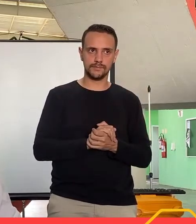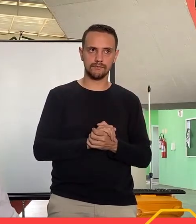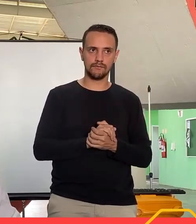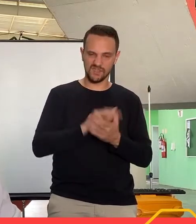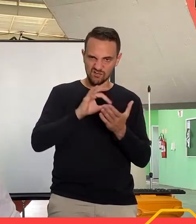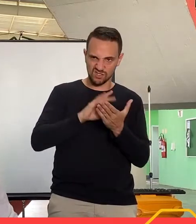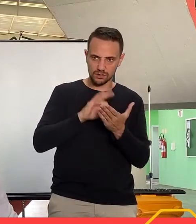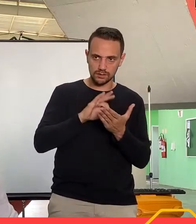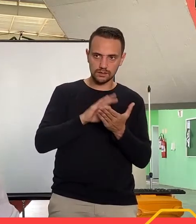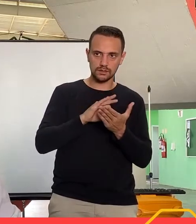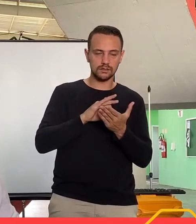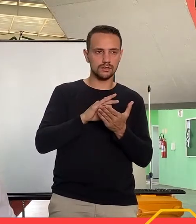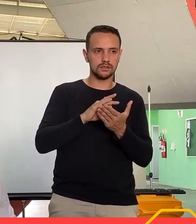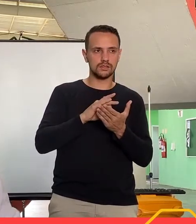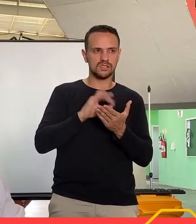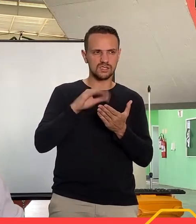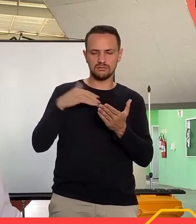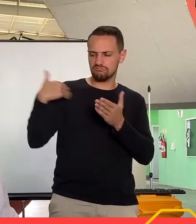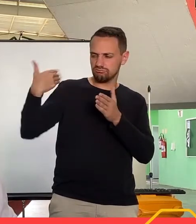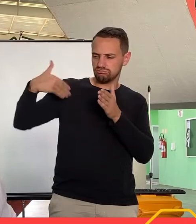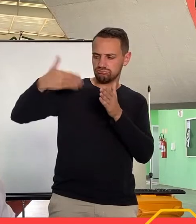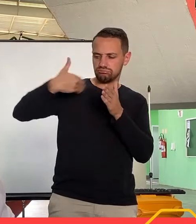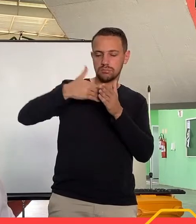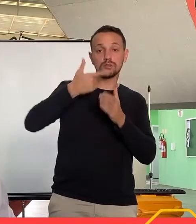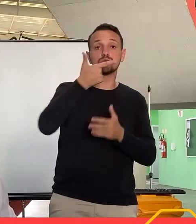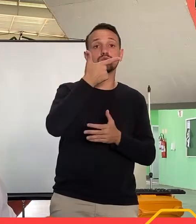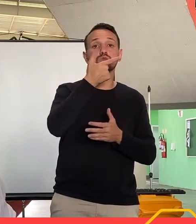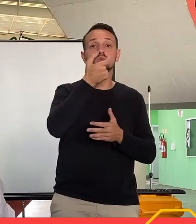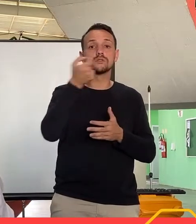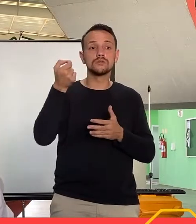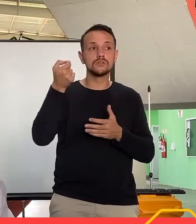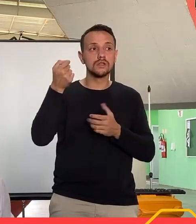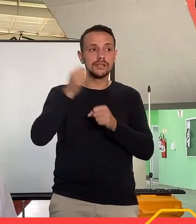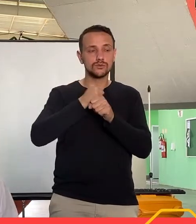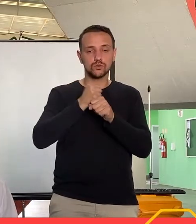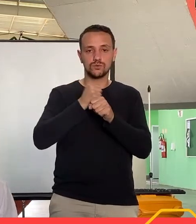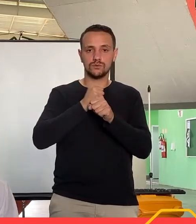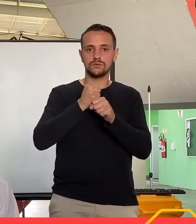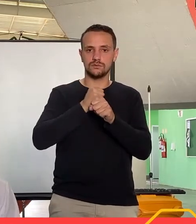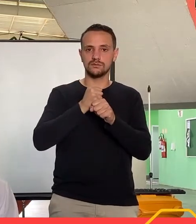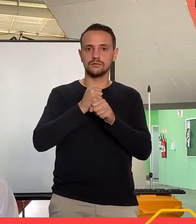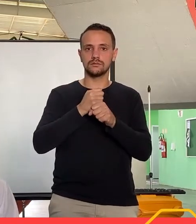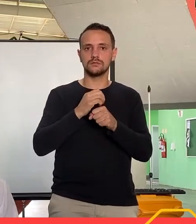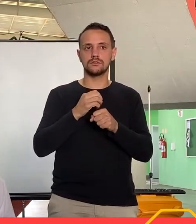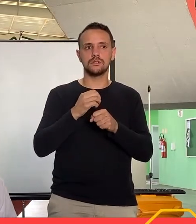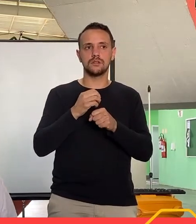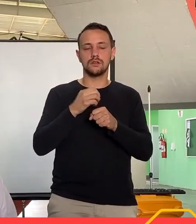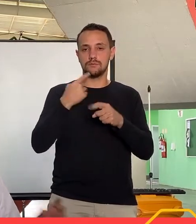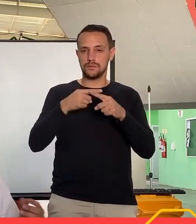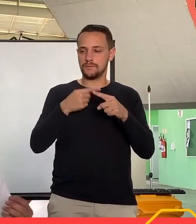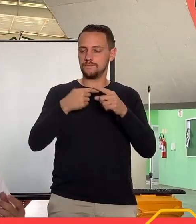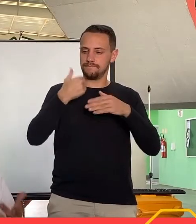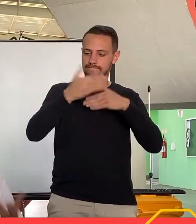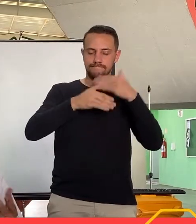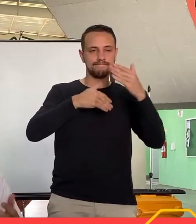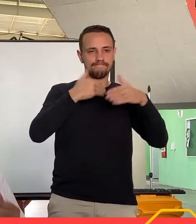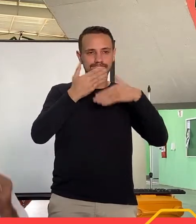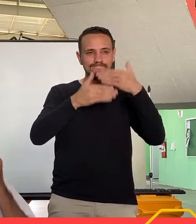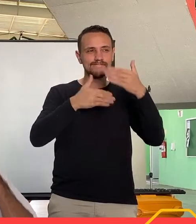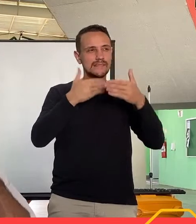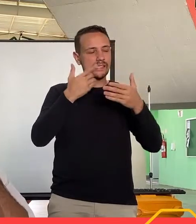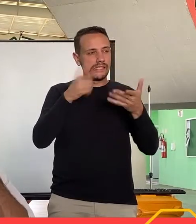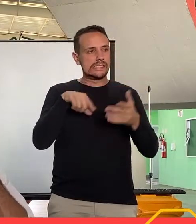No fundo, nós estamos falando de uma tradição que tem 200 anos. E a gente nota cada ciclo histórico o